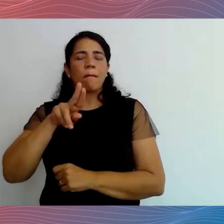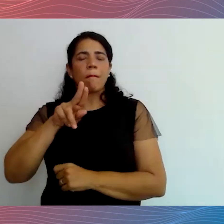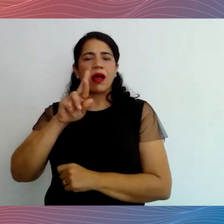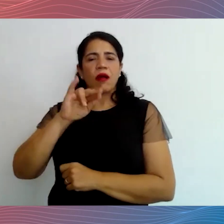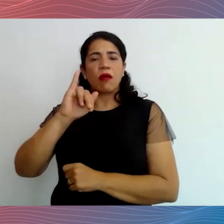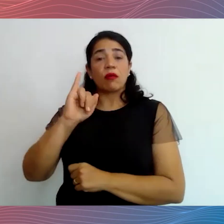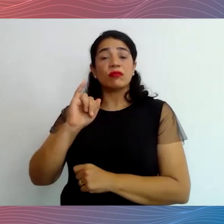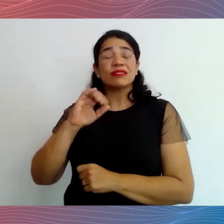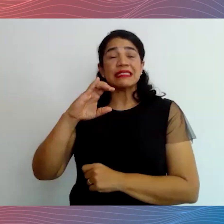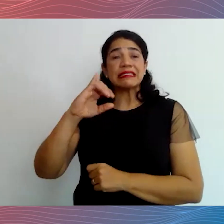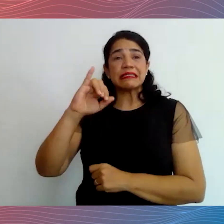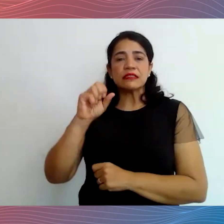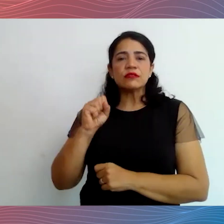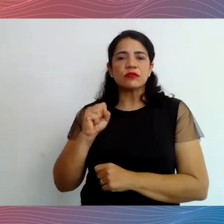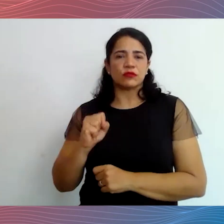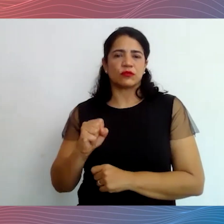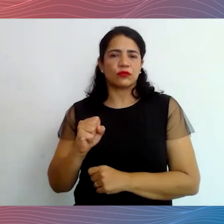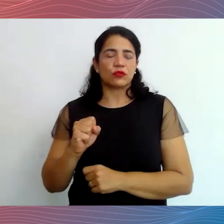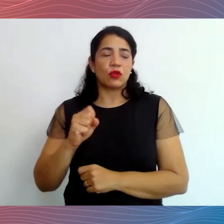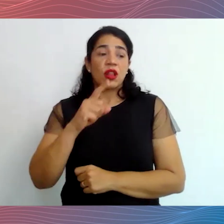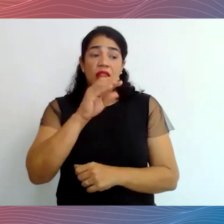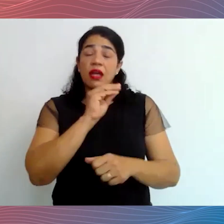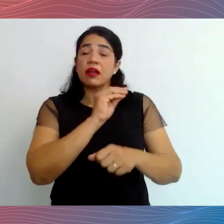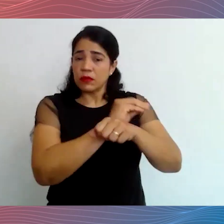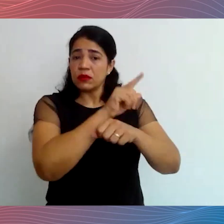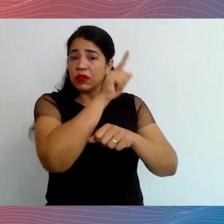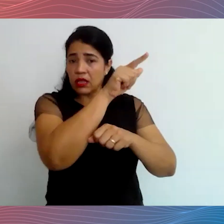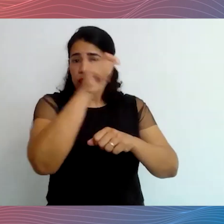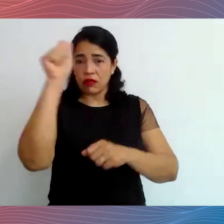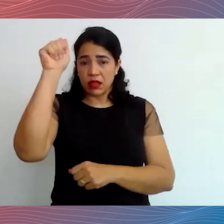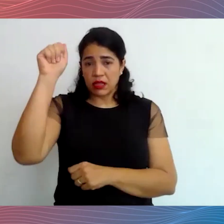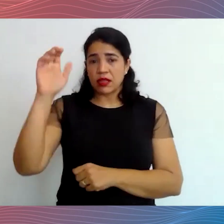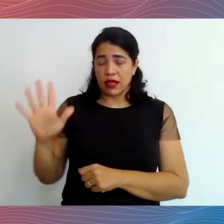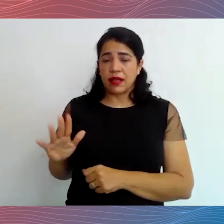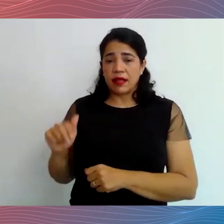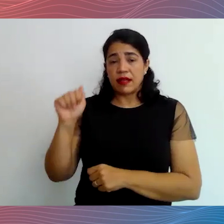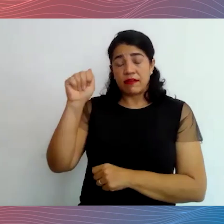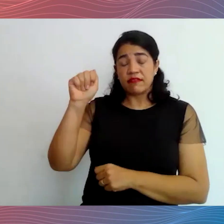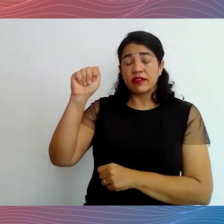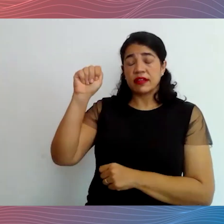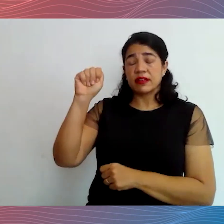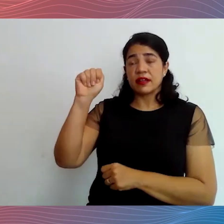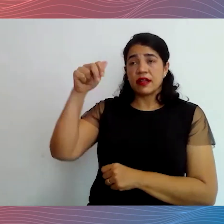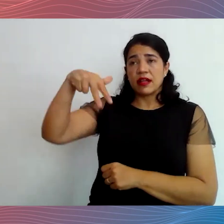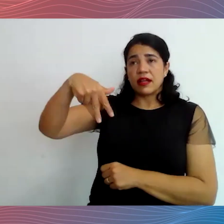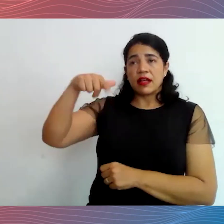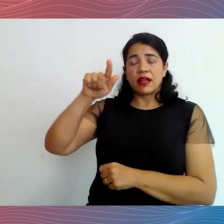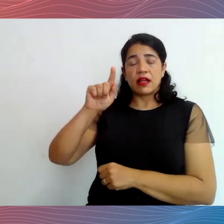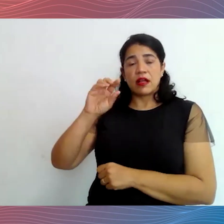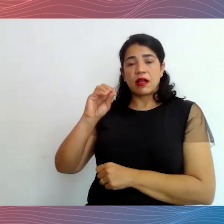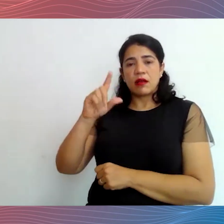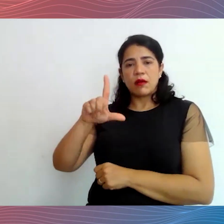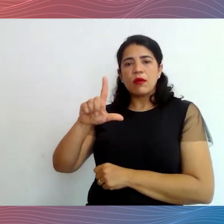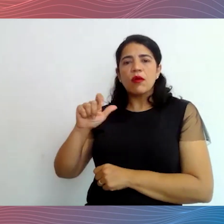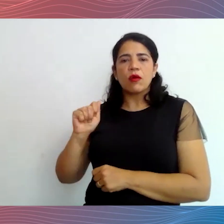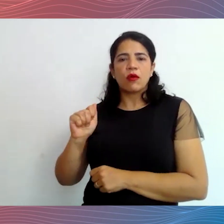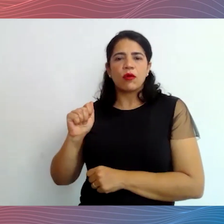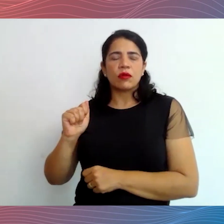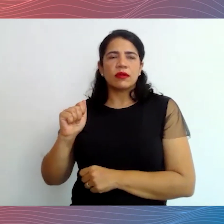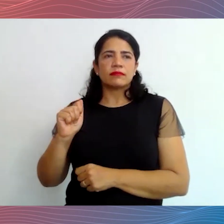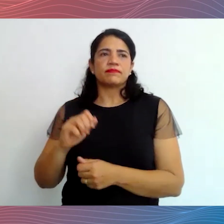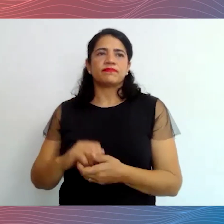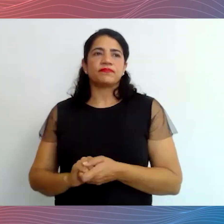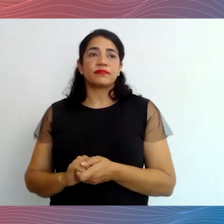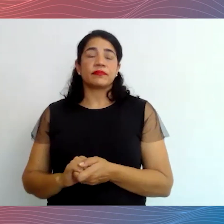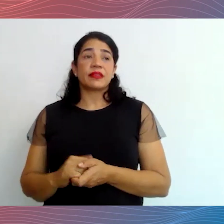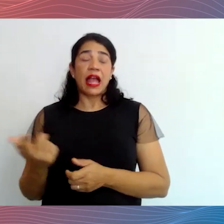de voltar de lá e tem cargo de voltar para lá quando o SEAP, né? O SEAP já está funcionando, mas